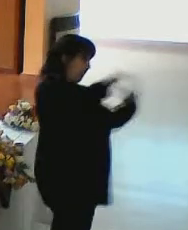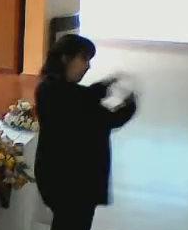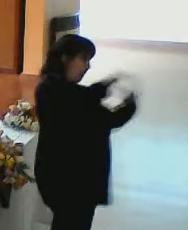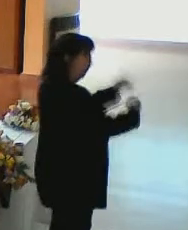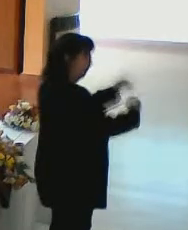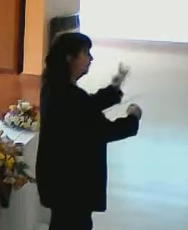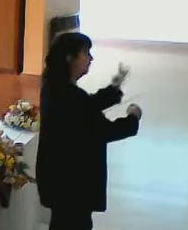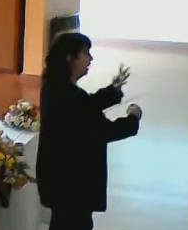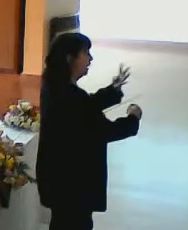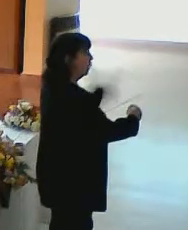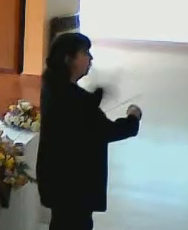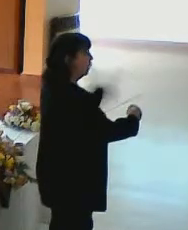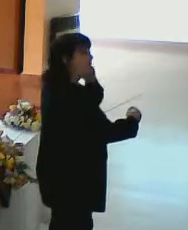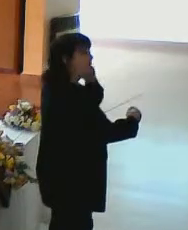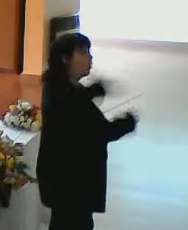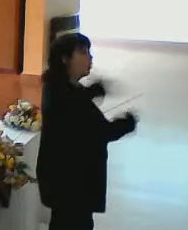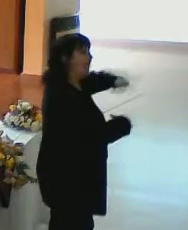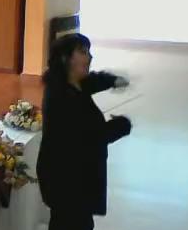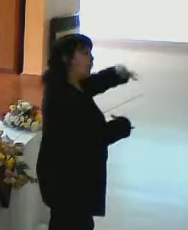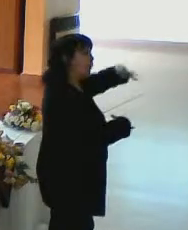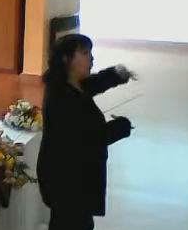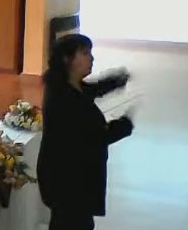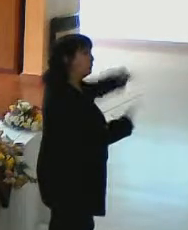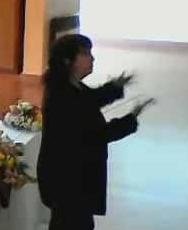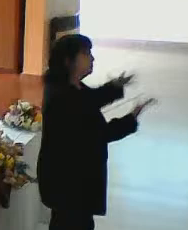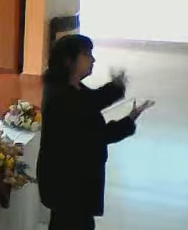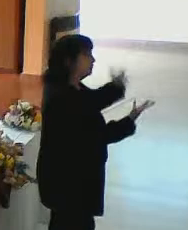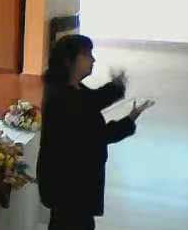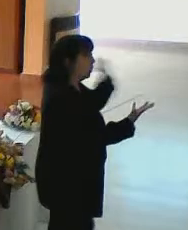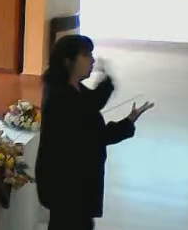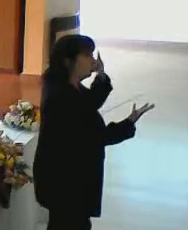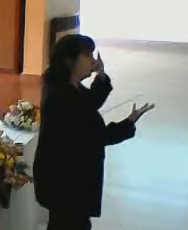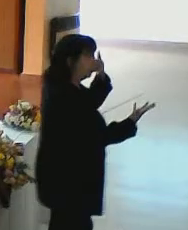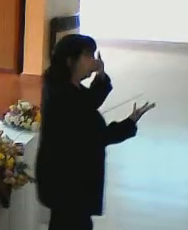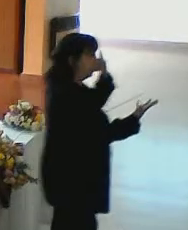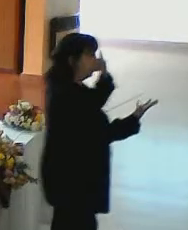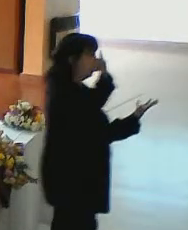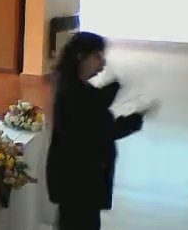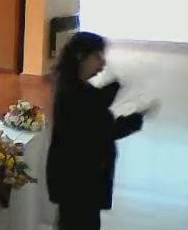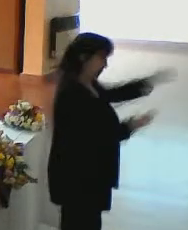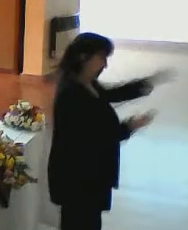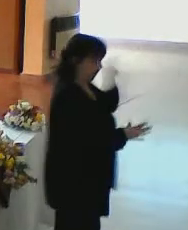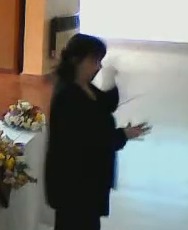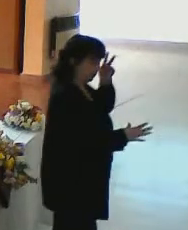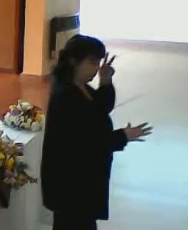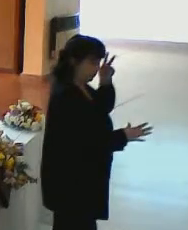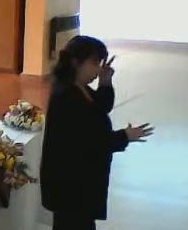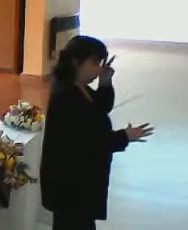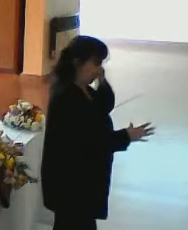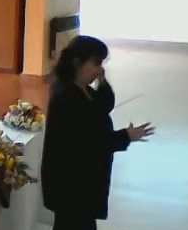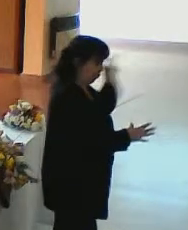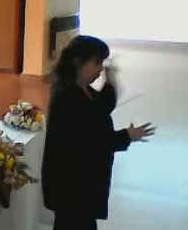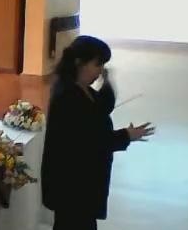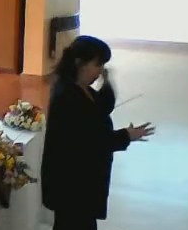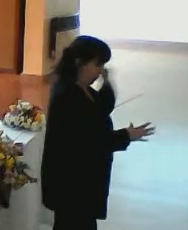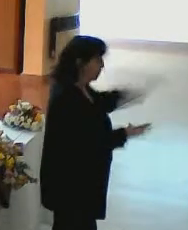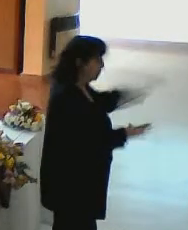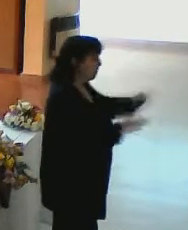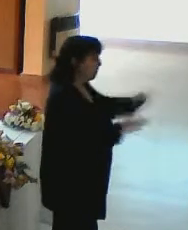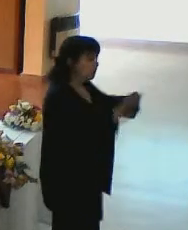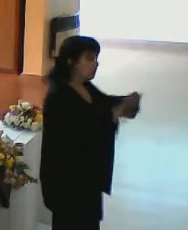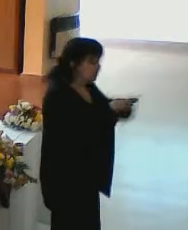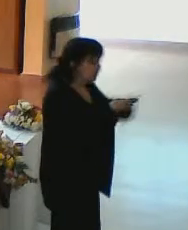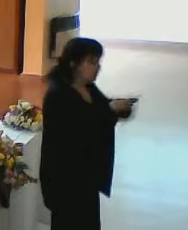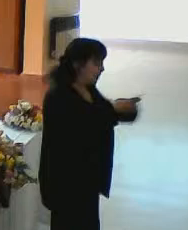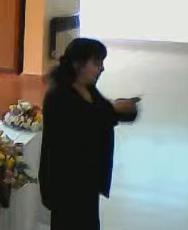tomamos el trabajo y vemos qué problemas fue teniendo desde la salida del 4 años. Y los antecedentes